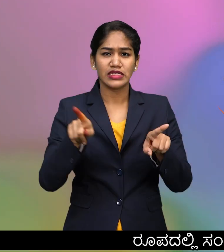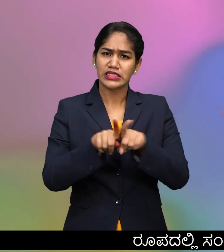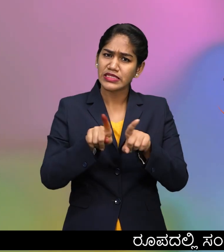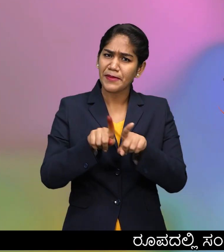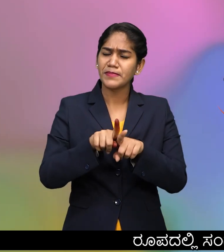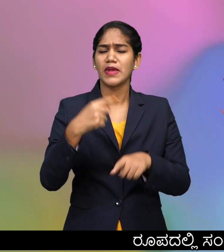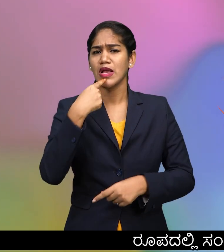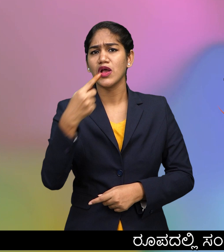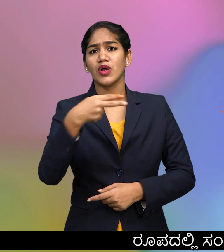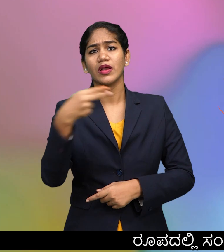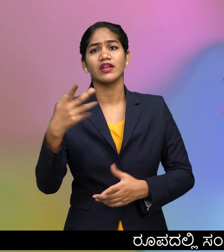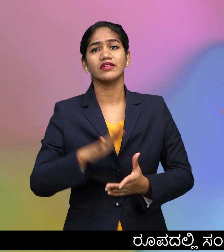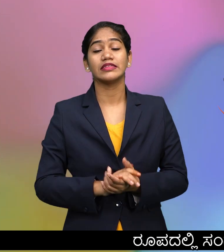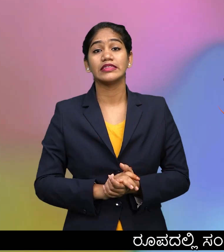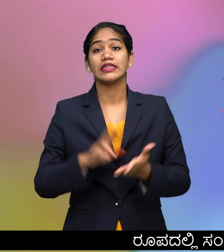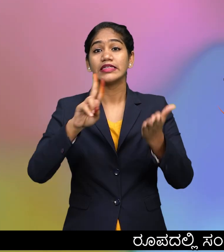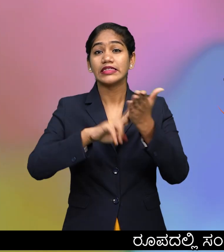ರೂಪದಲ್ಲಿ ಸಂದೇಶಗಳನ್ನು ಸಾಗಿಸುತ್ತವೆ.